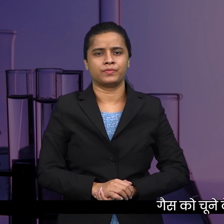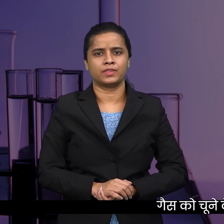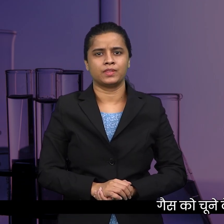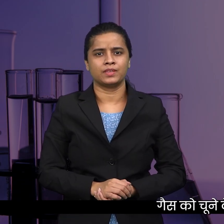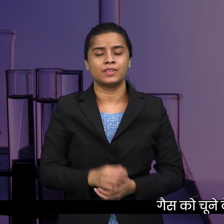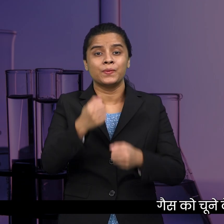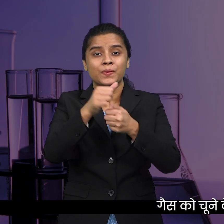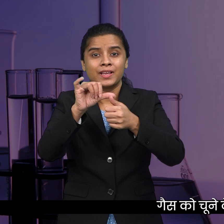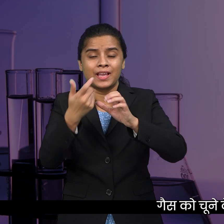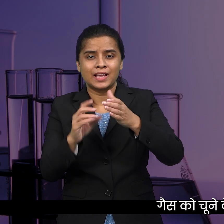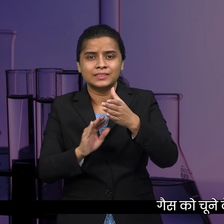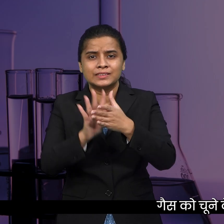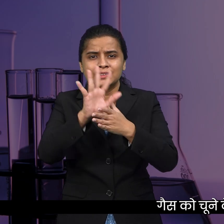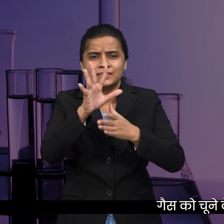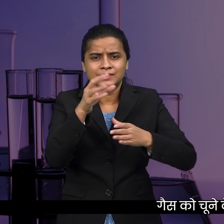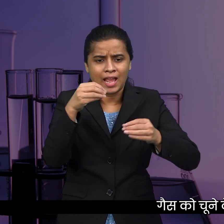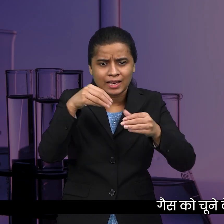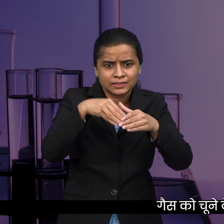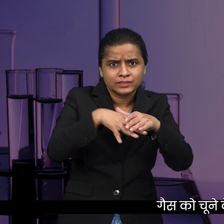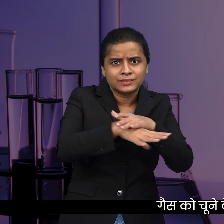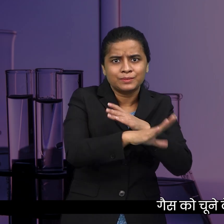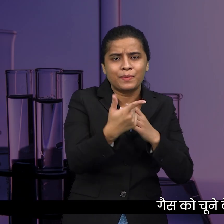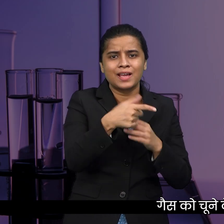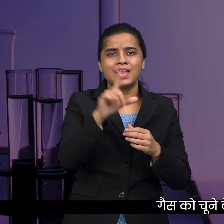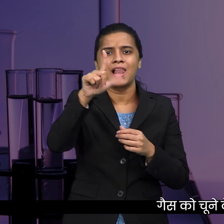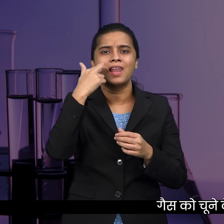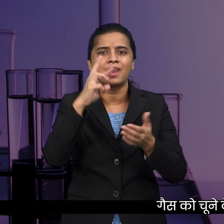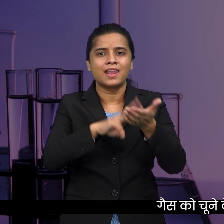गैस को चूने के में प्रवाहित करें।